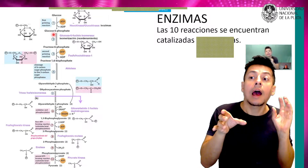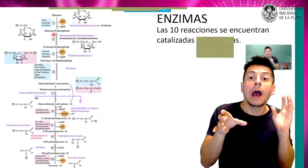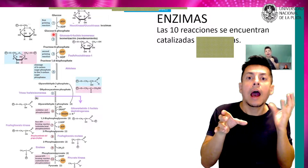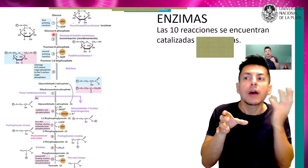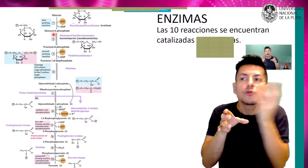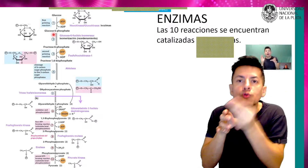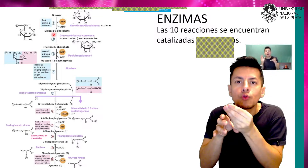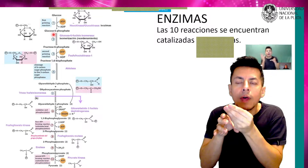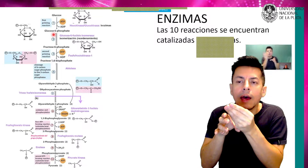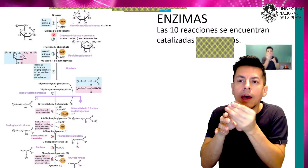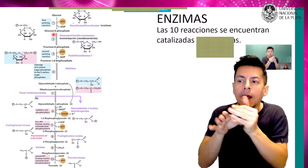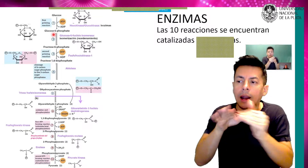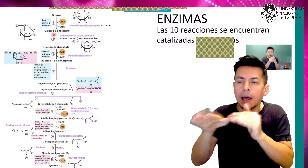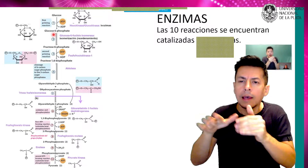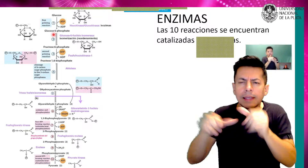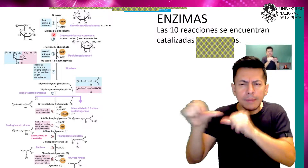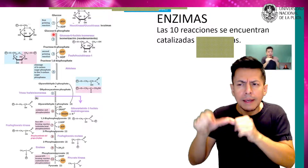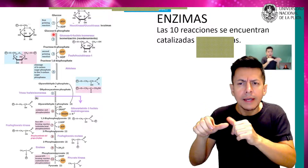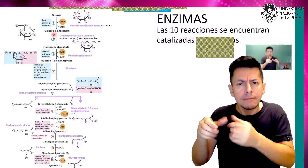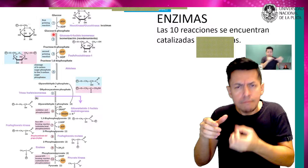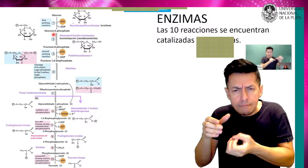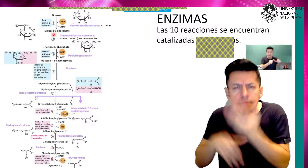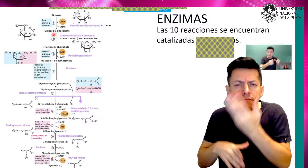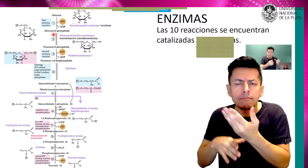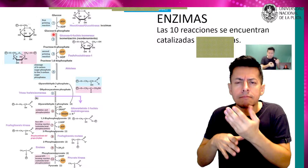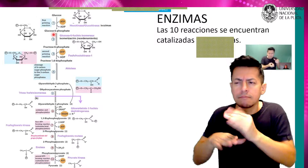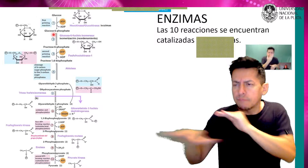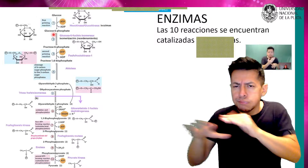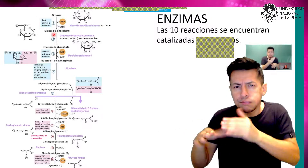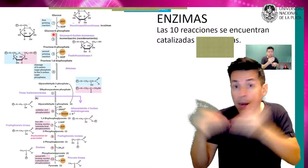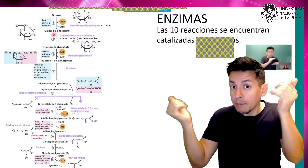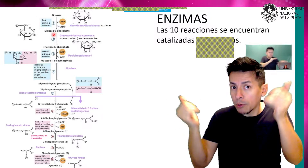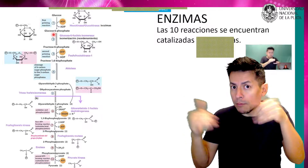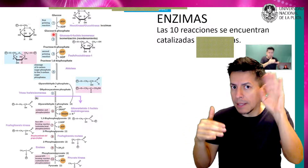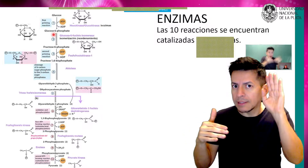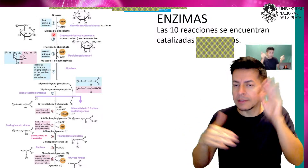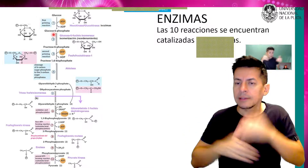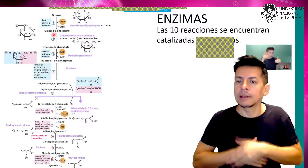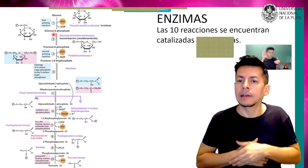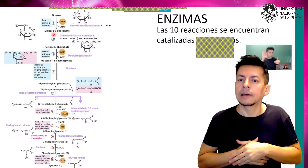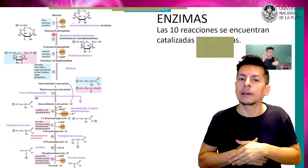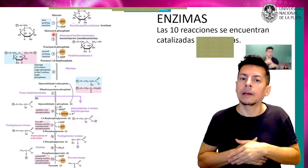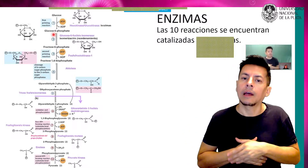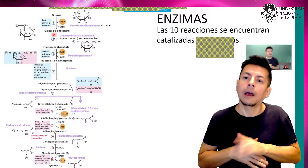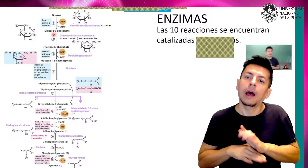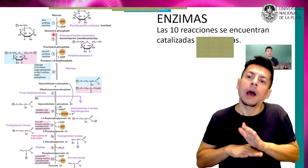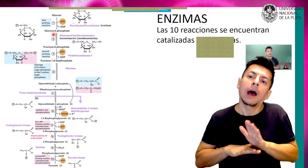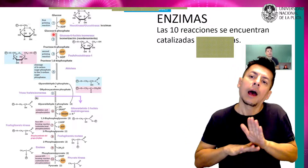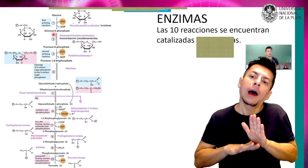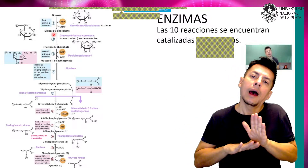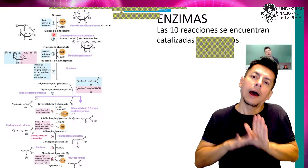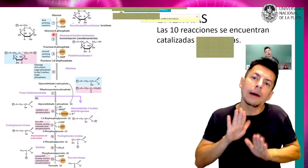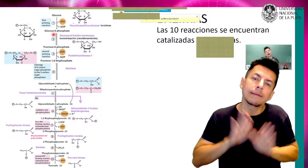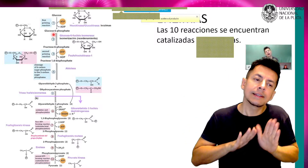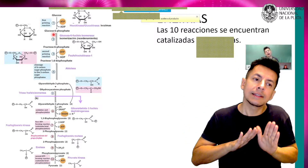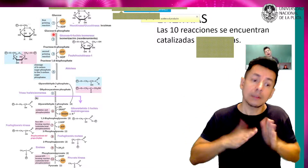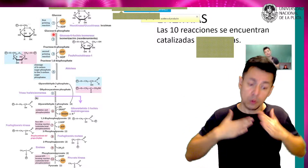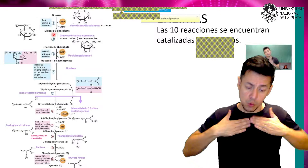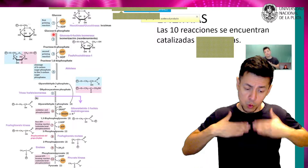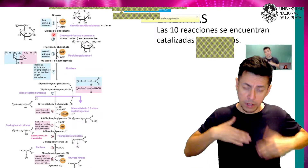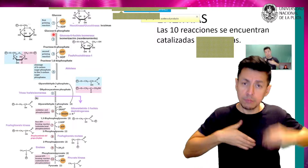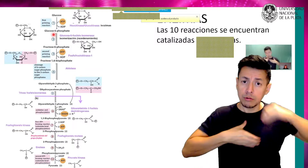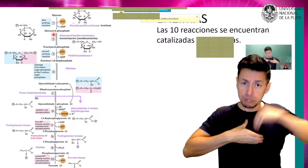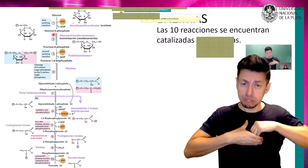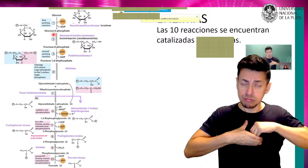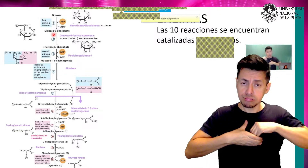química ocurra, ¿bien? Aumentando su velocidad. Hay reacciones químicas que ocurren en nuestro cuerpo que si no estuvieran